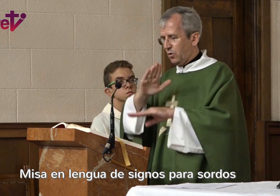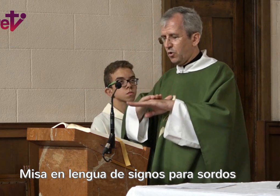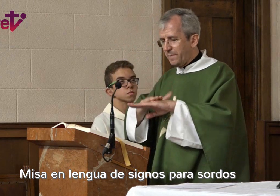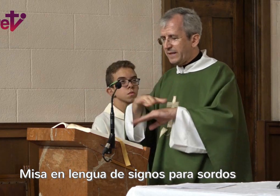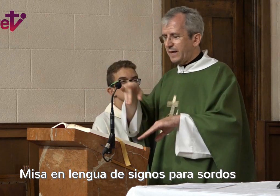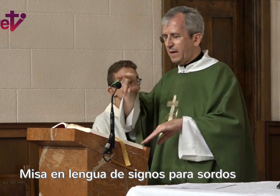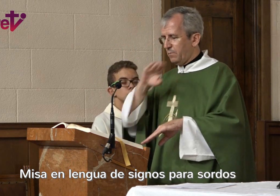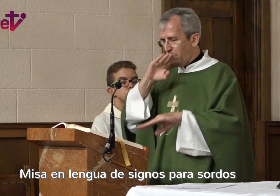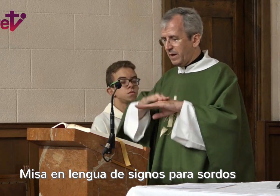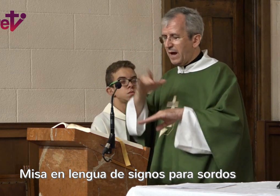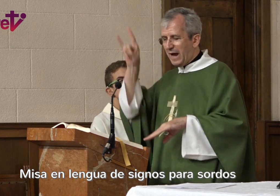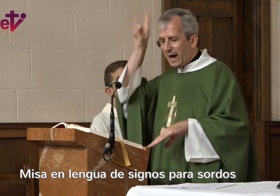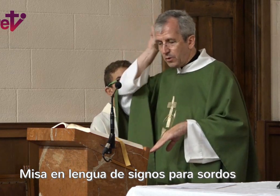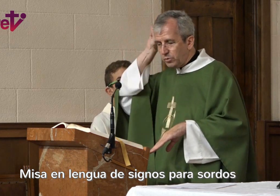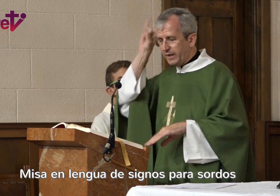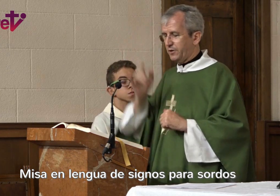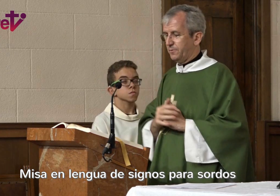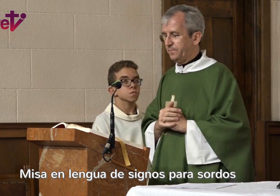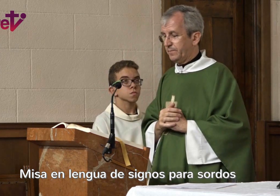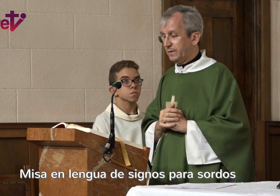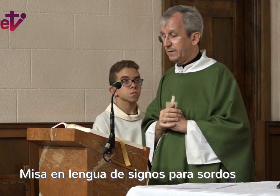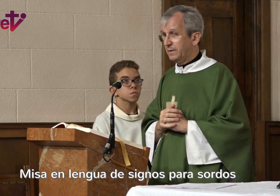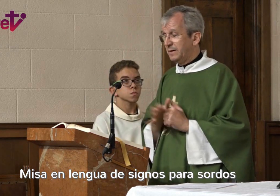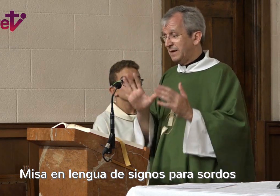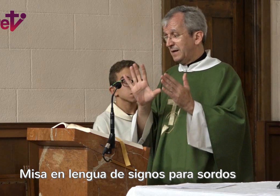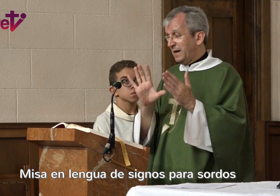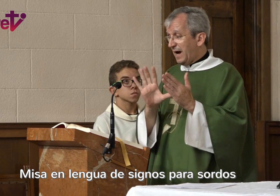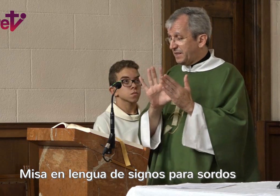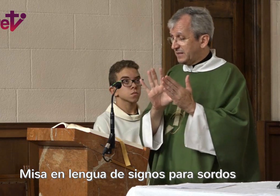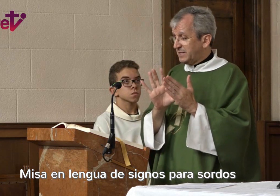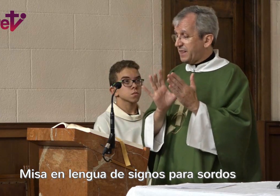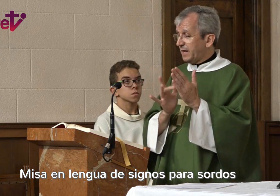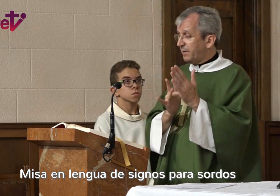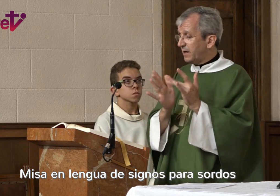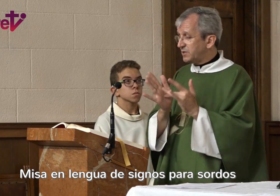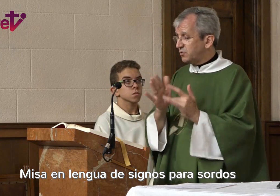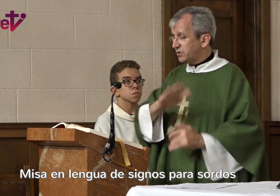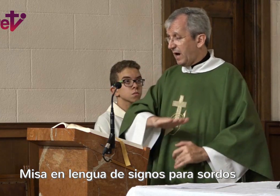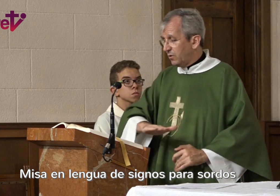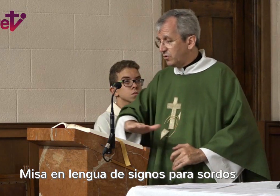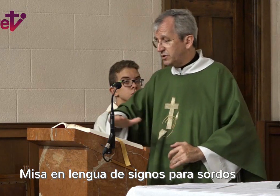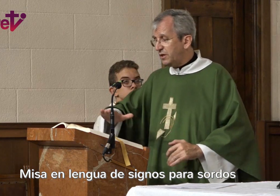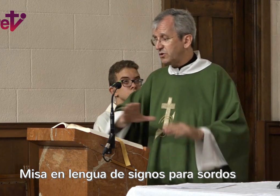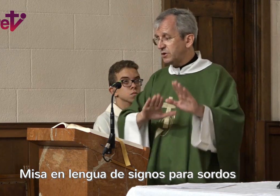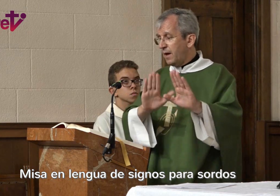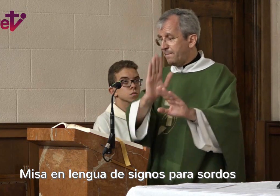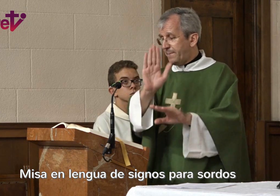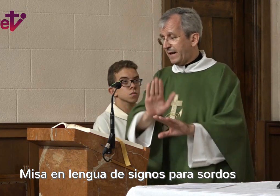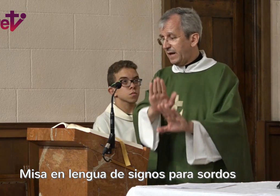comete adulterio Se acercaban a Jesús algunos niños para